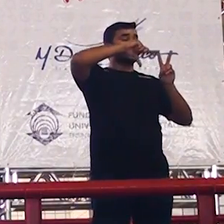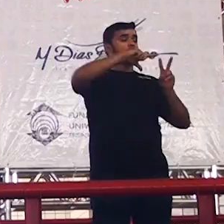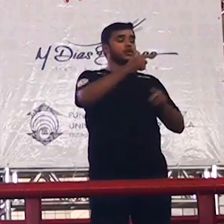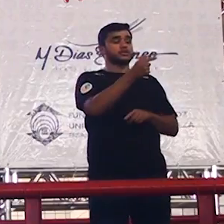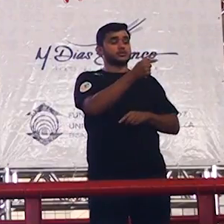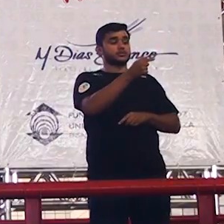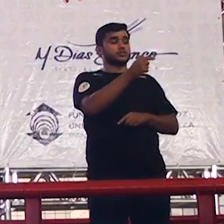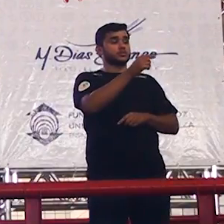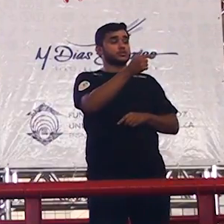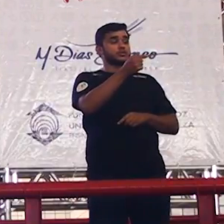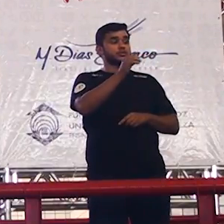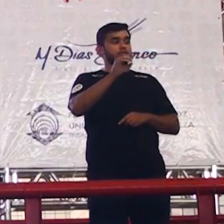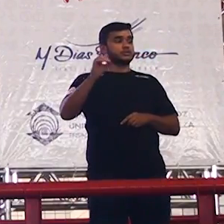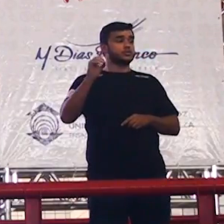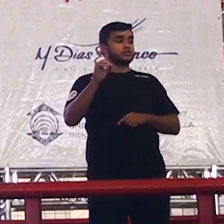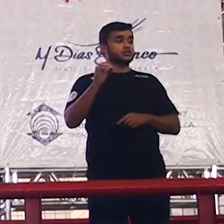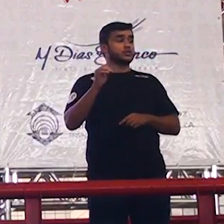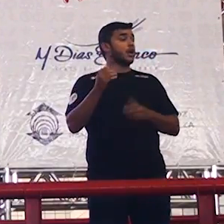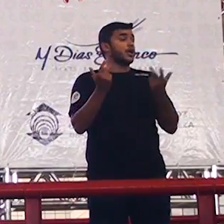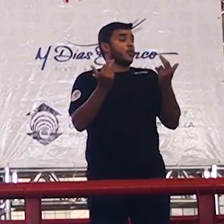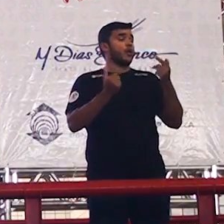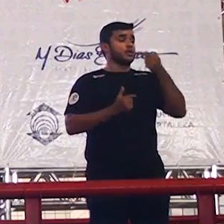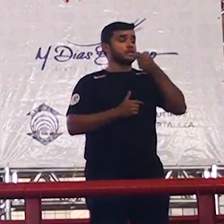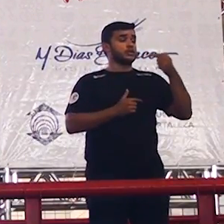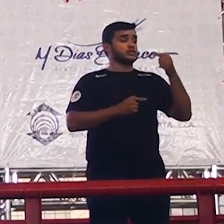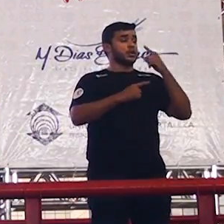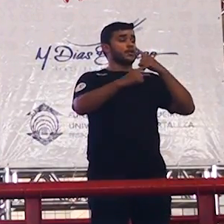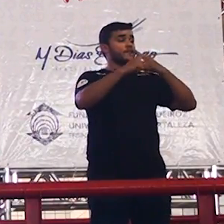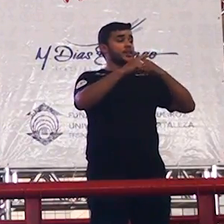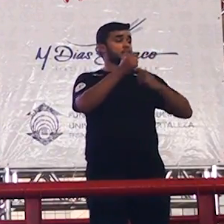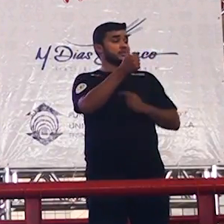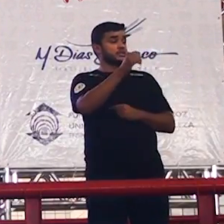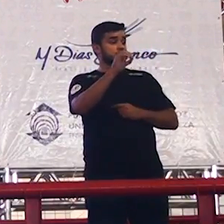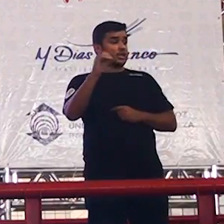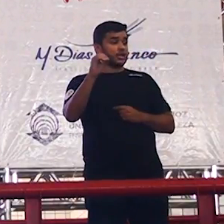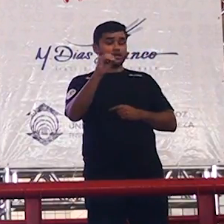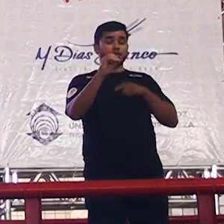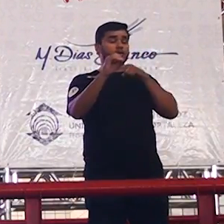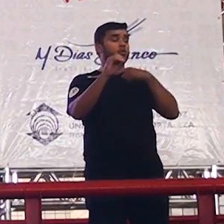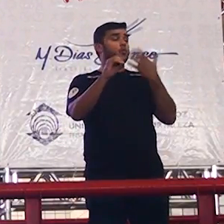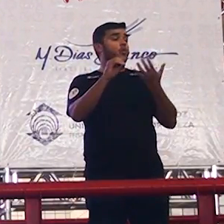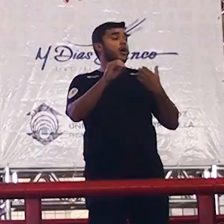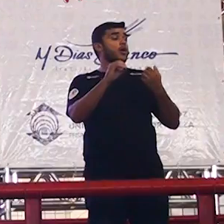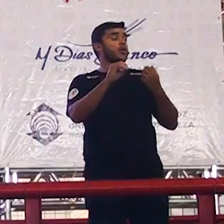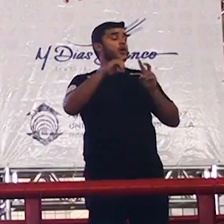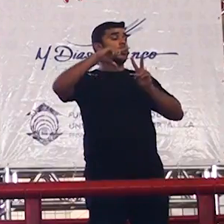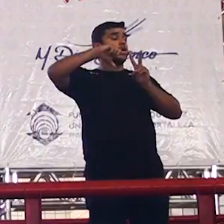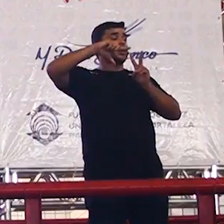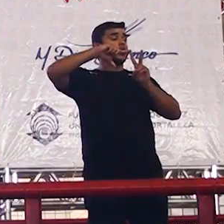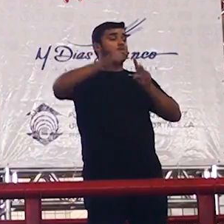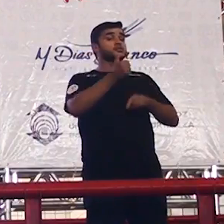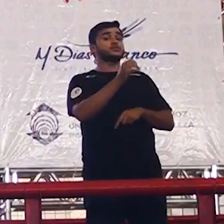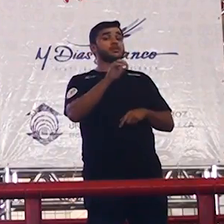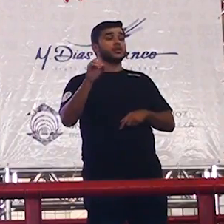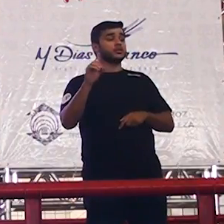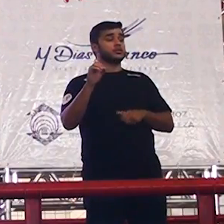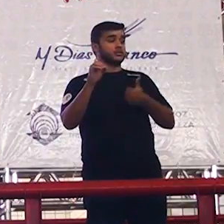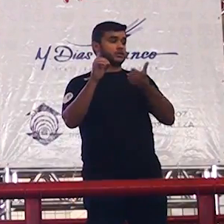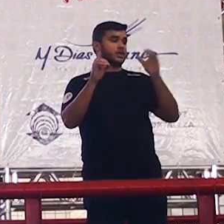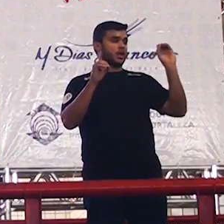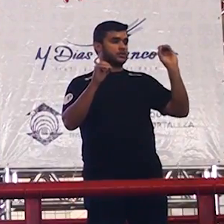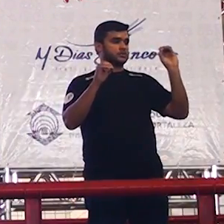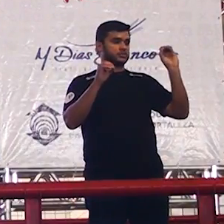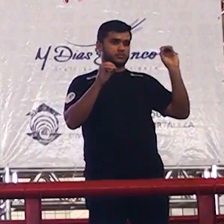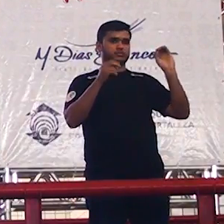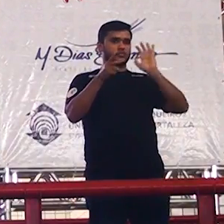77 multiplicado por 100. E 100 tem raiz. Raiz de 100 é igual a